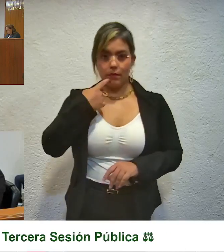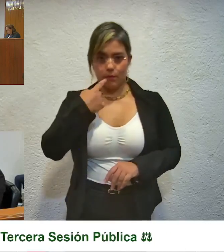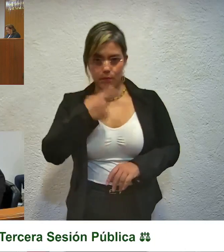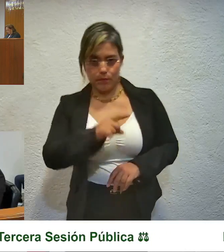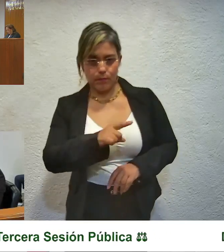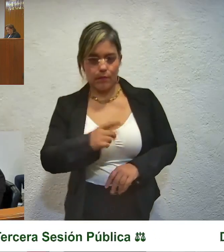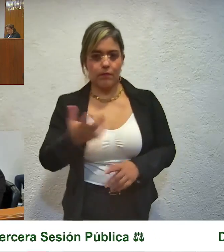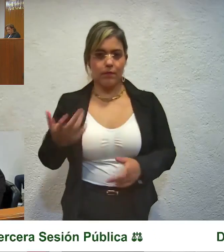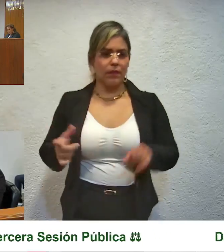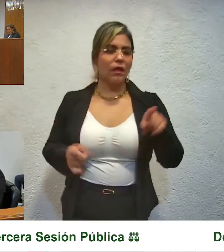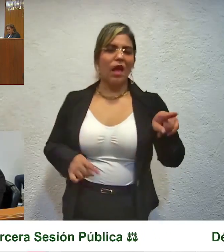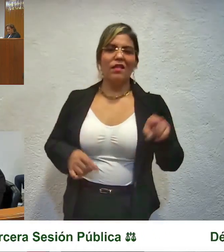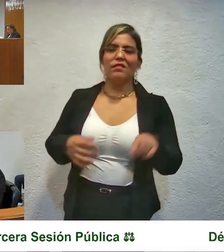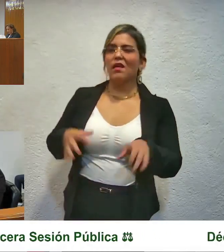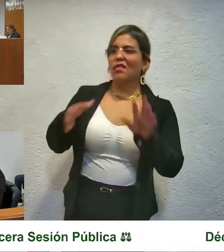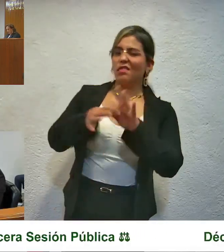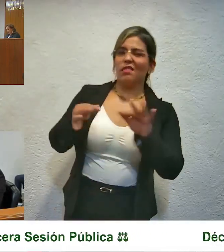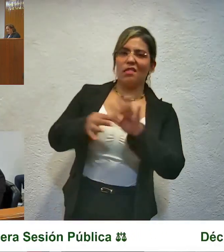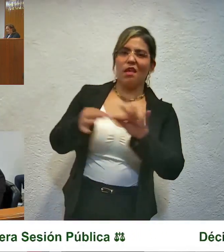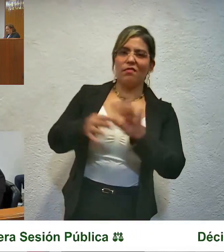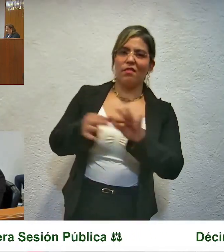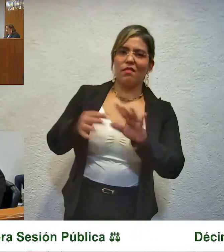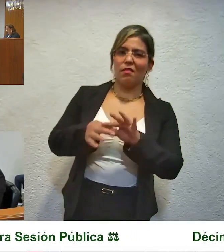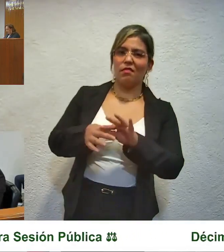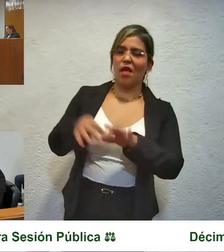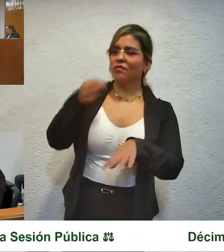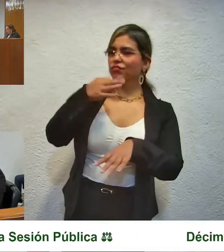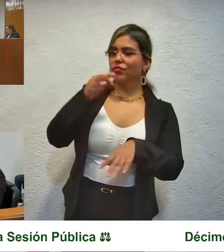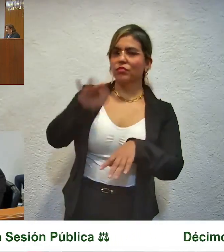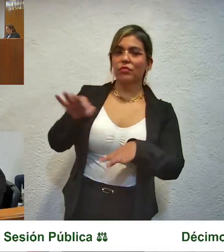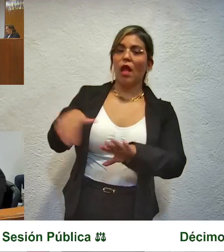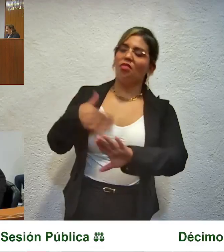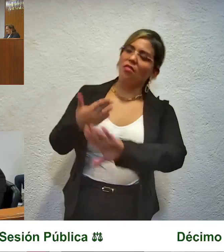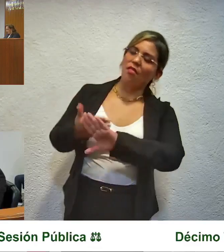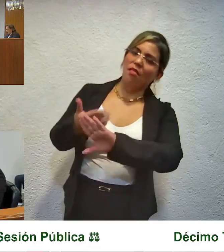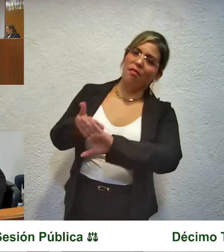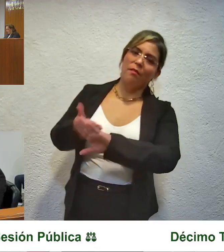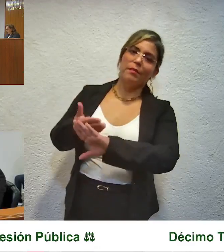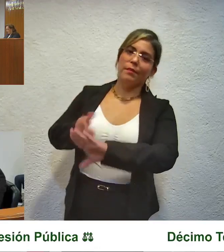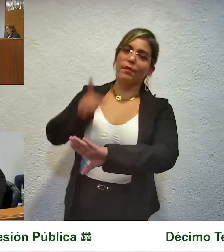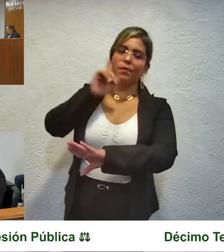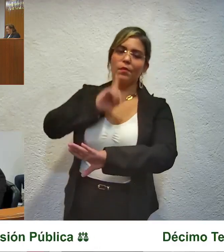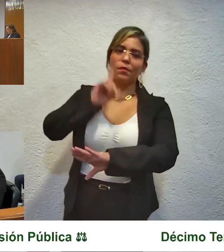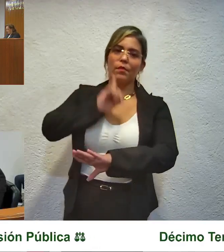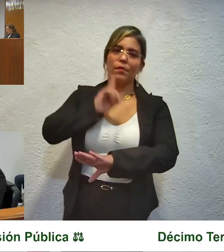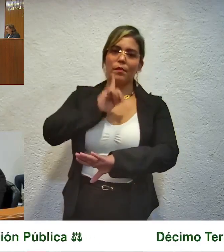expresiones utilizadas constituyen violencia política contra las mujeres en razón de género, al considerar que